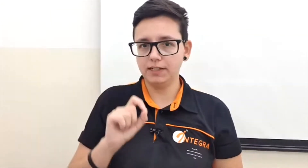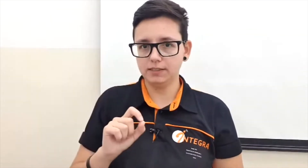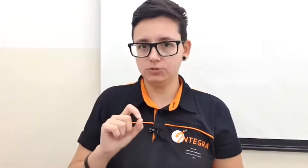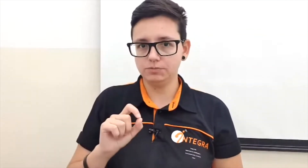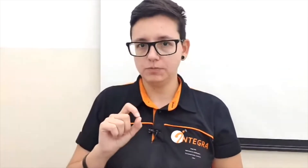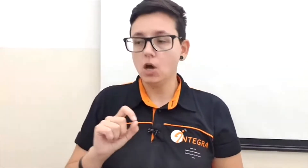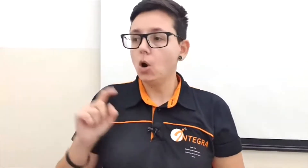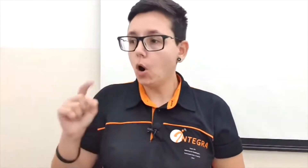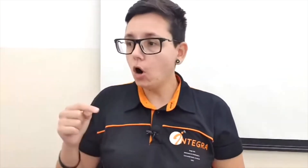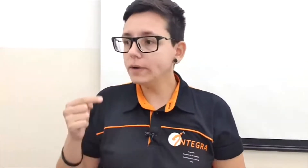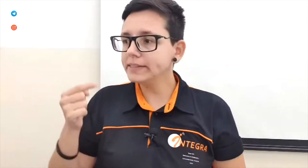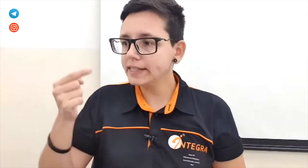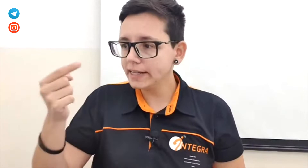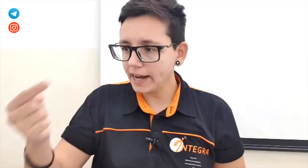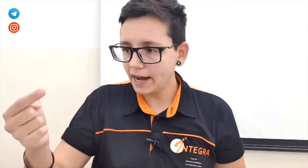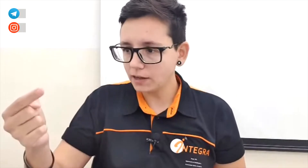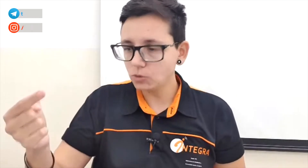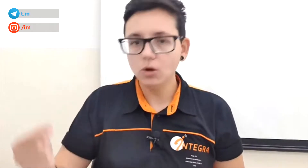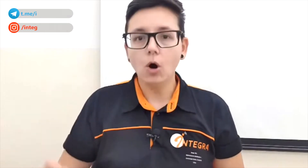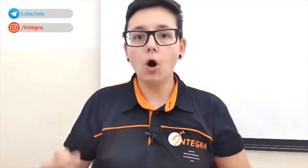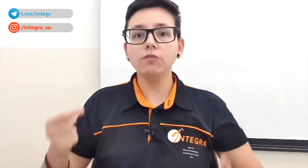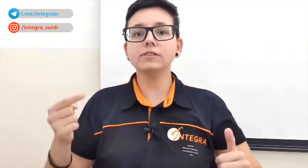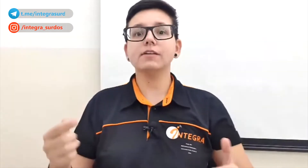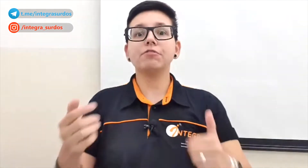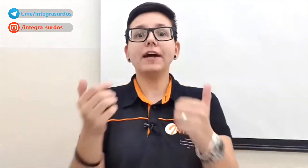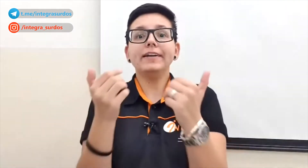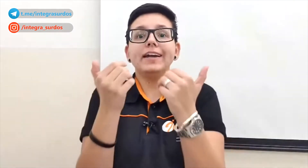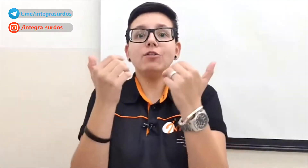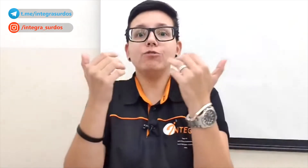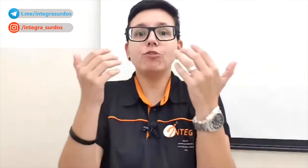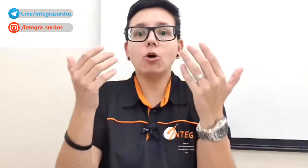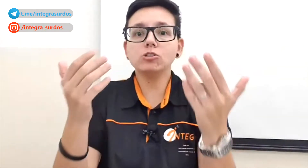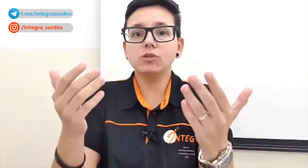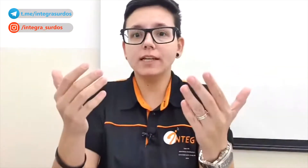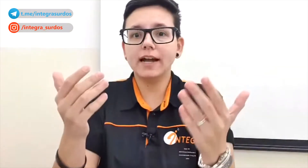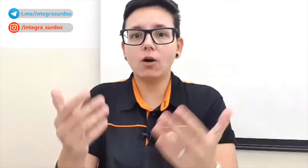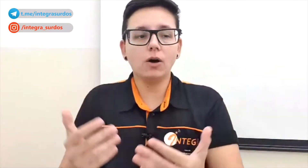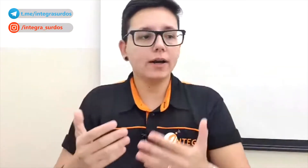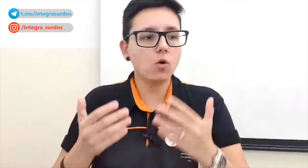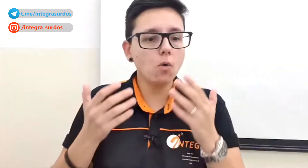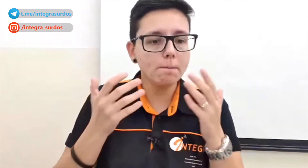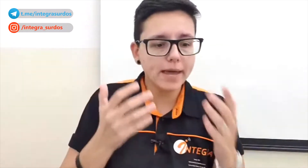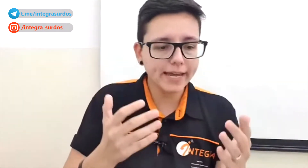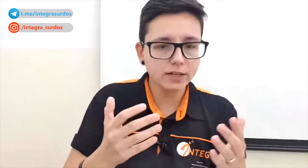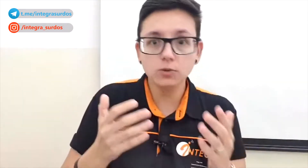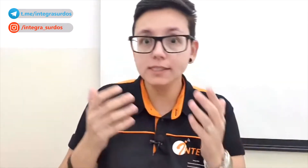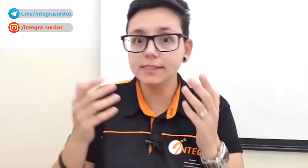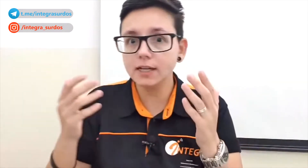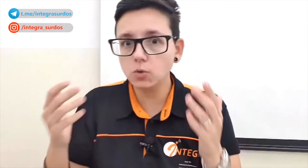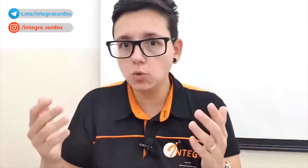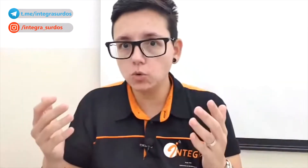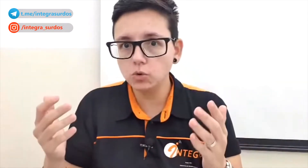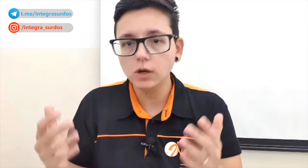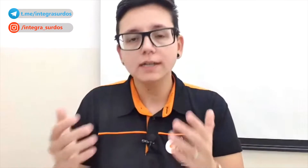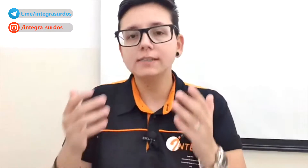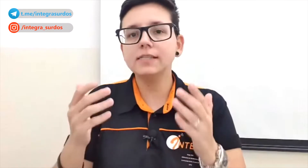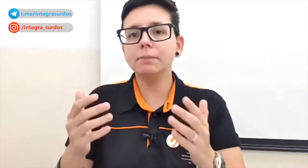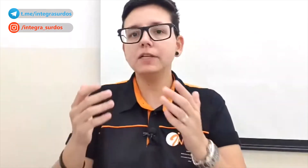falando, ou entender errado, ou você ficar nervoso ali na hora, com medo, inseguro,